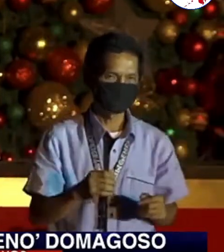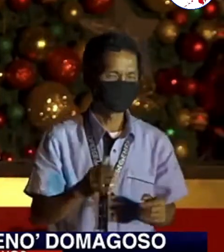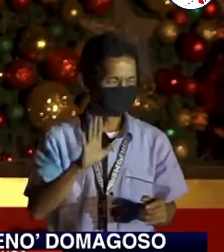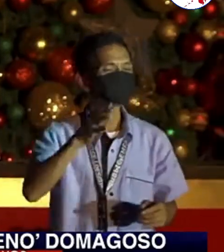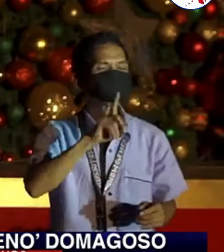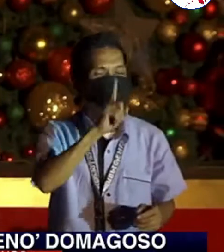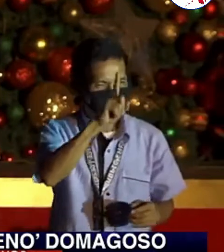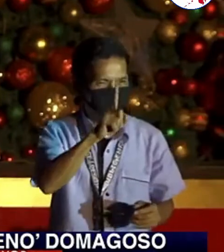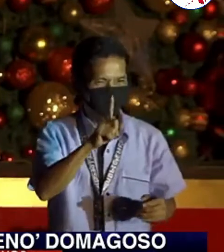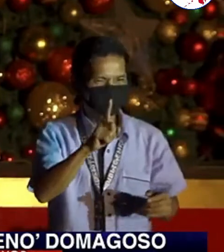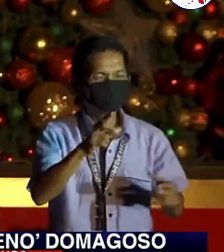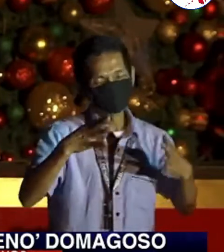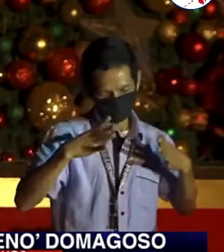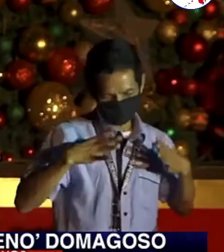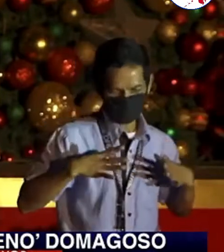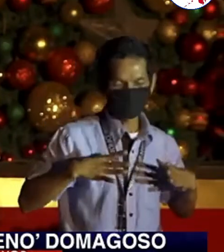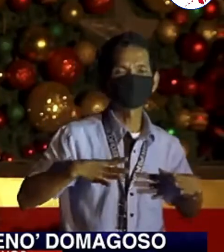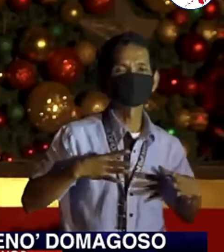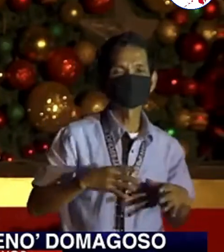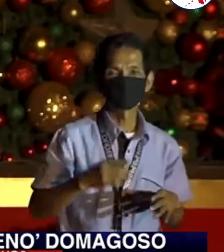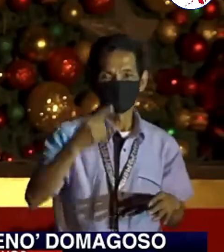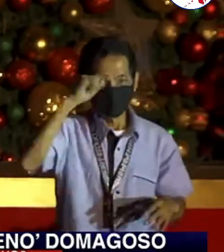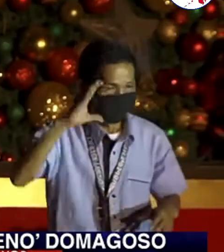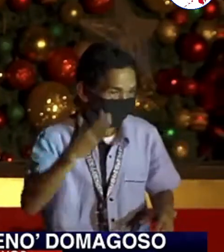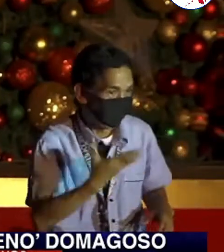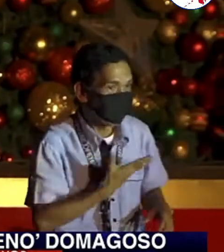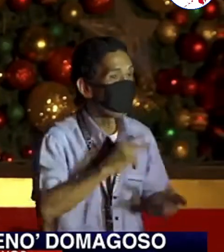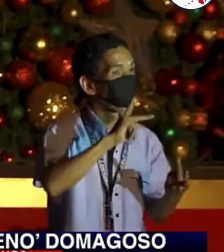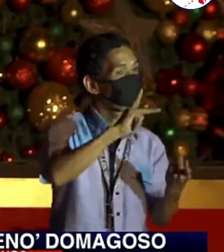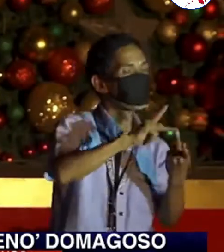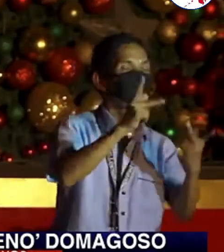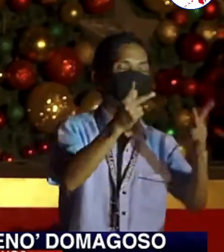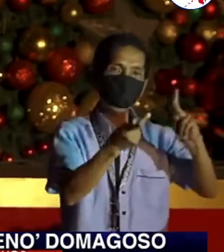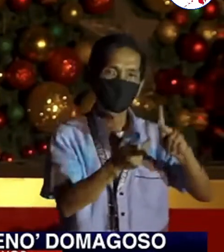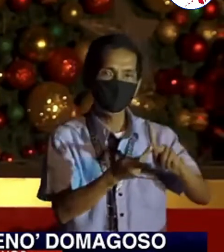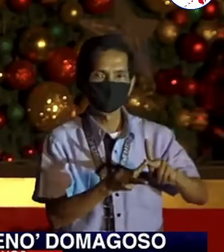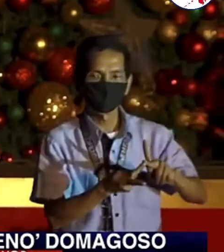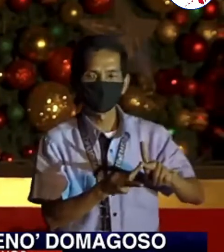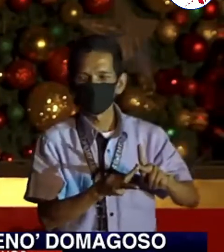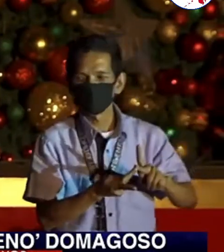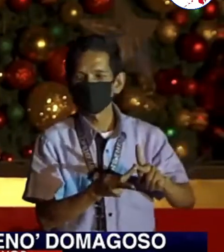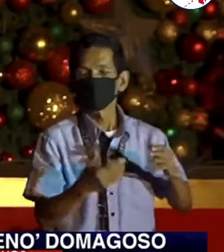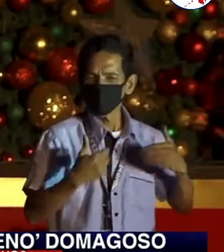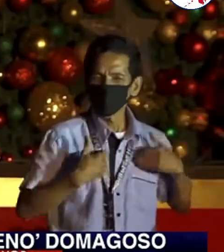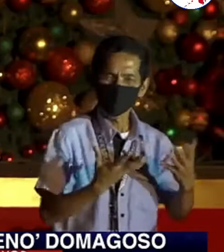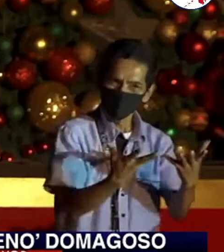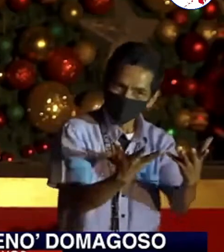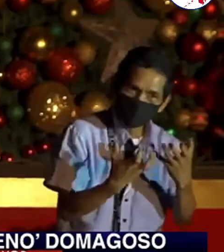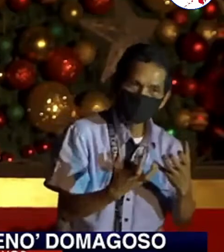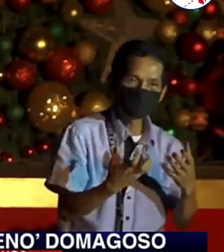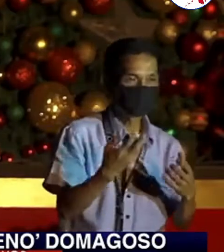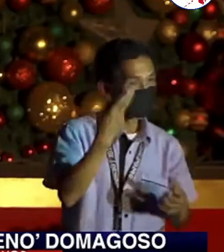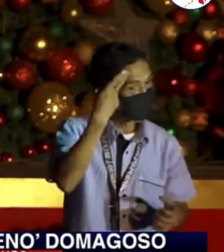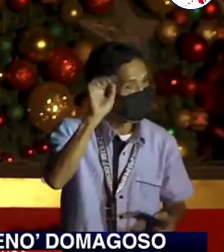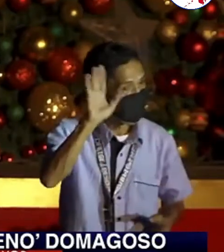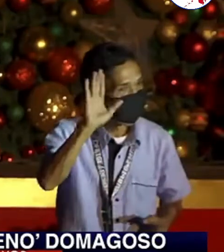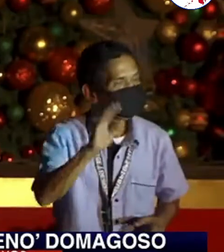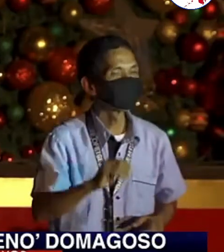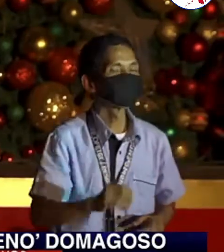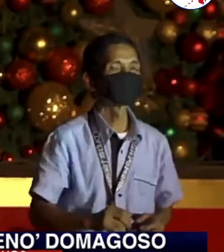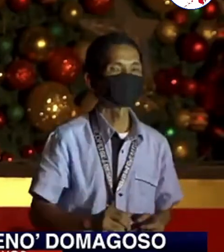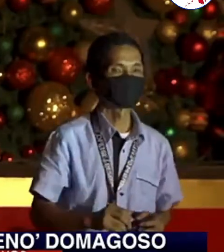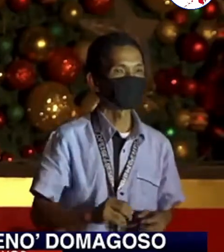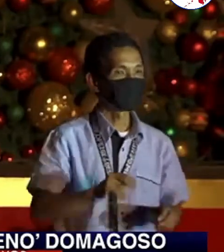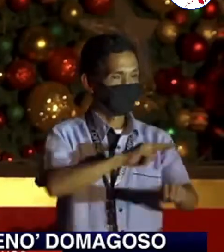Makararaos din tayo. Sa ating mga partner, nais ko lamang batiin